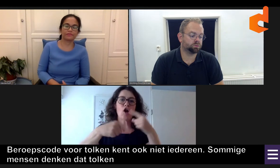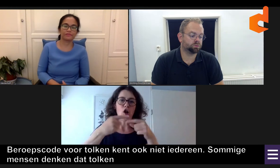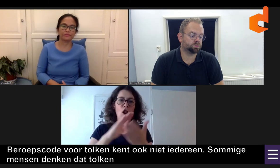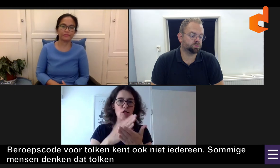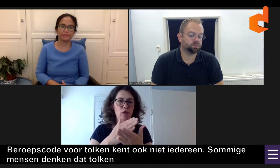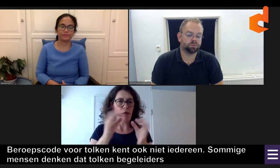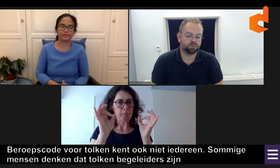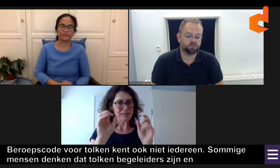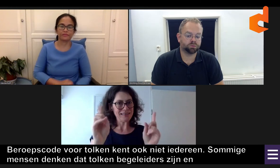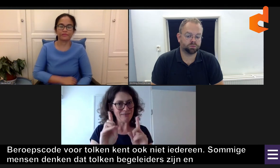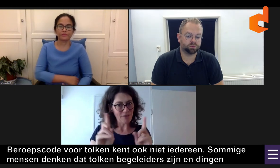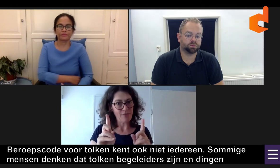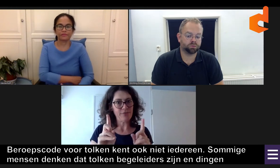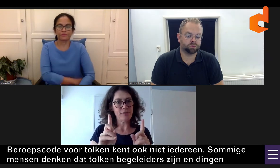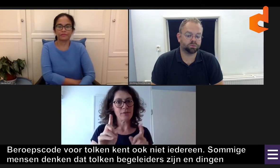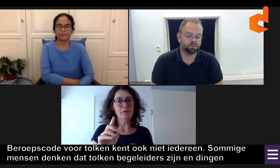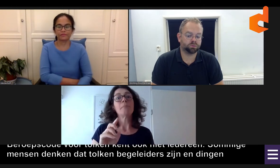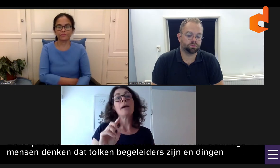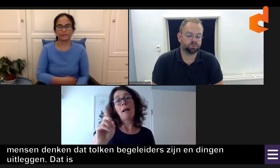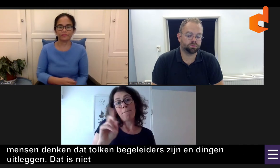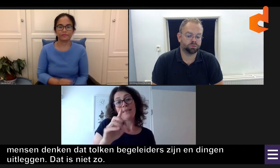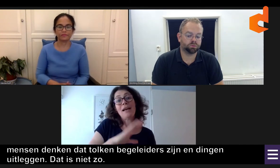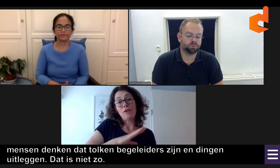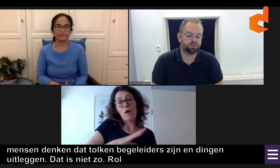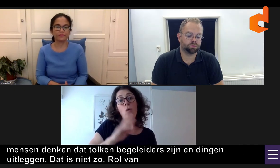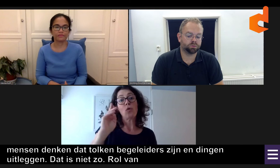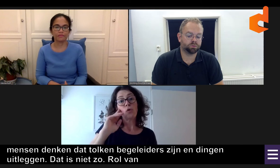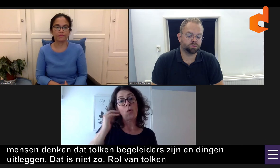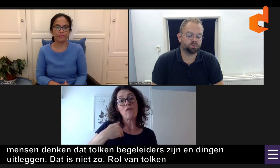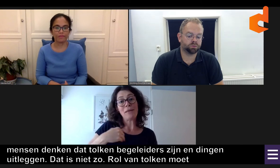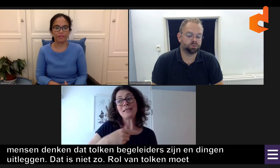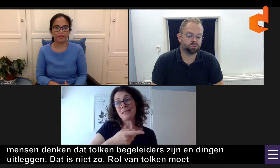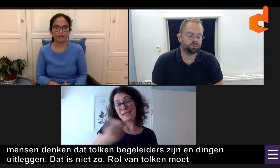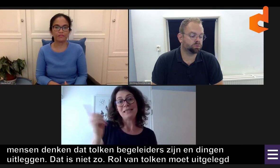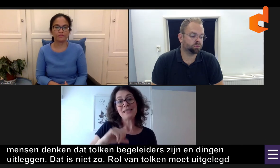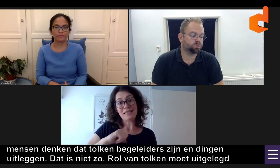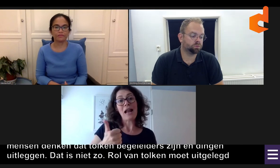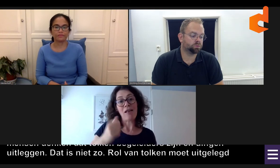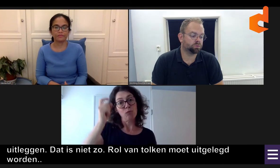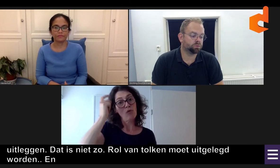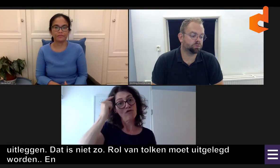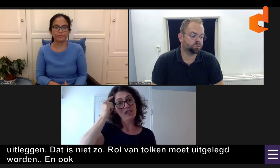duidelijk worden uitgelegd, hè, wat de rol is van tolken bijvoorbeeld. Maar dat betekent ook dat dove mensen zelf